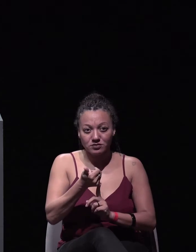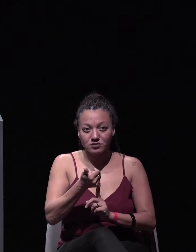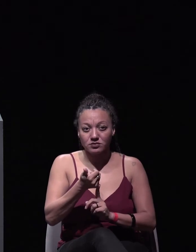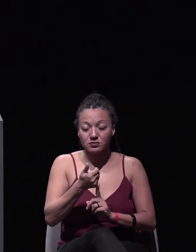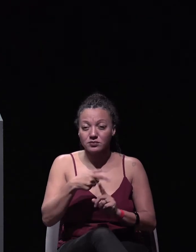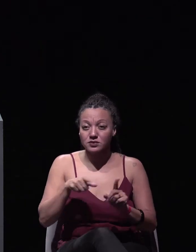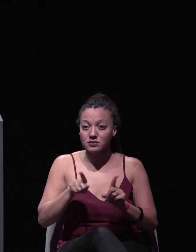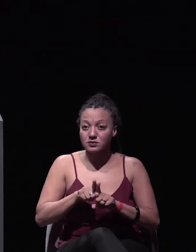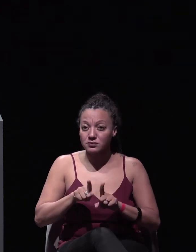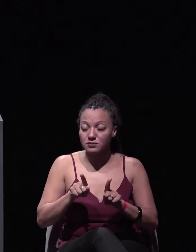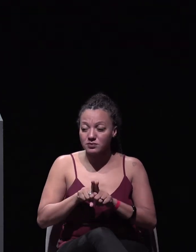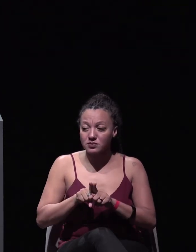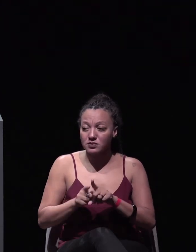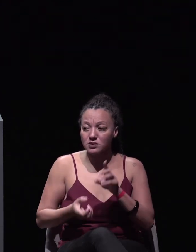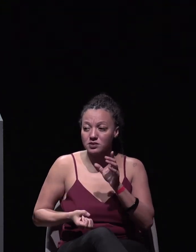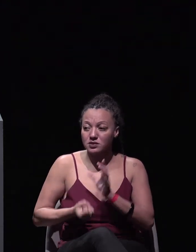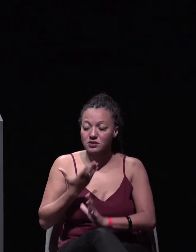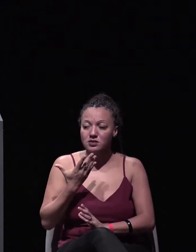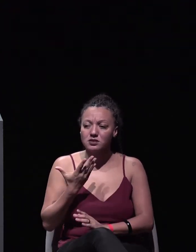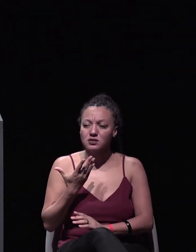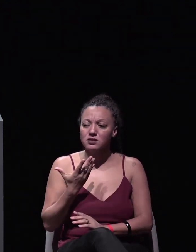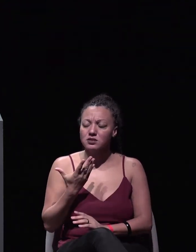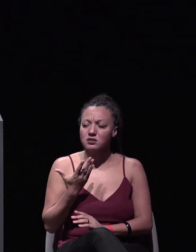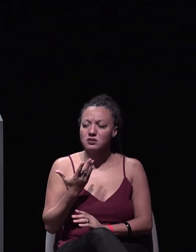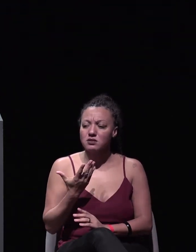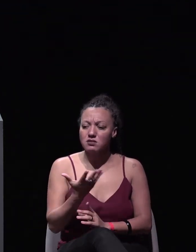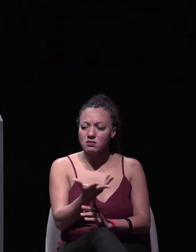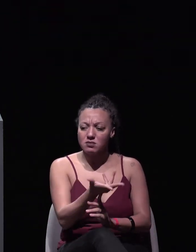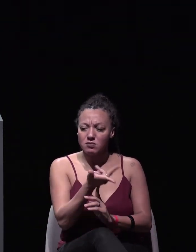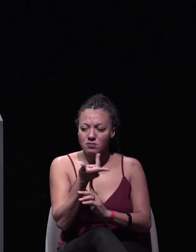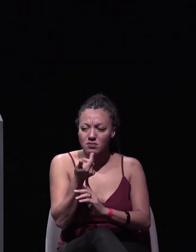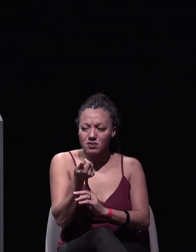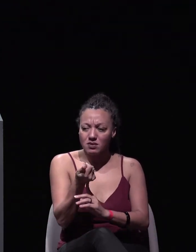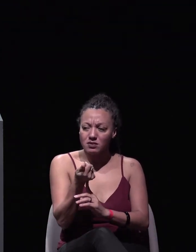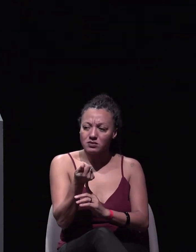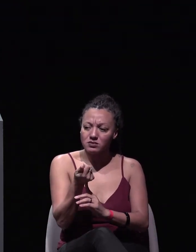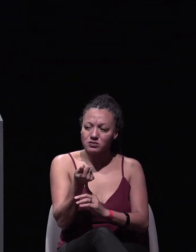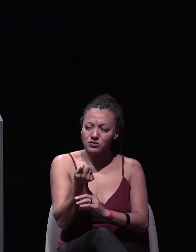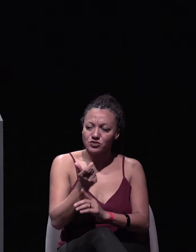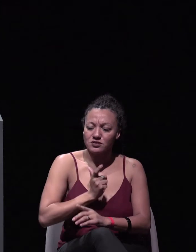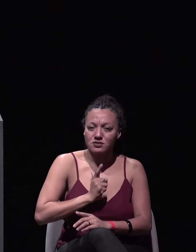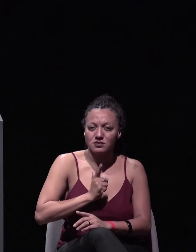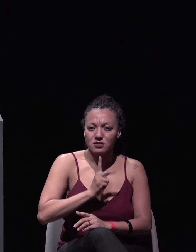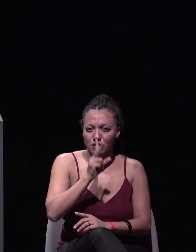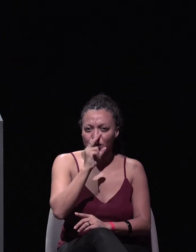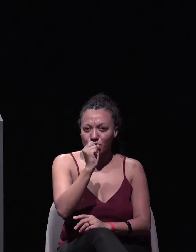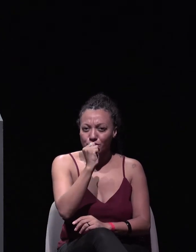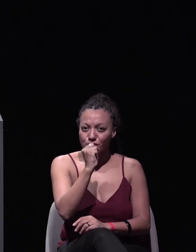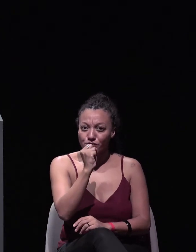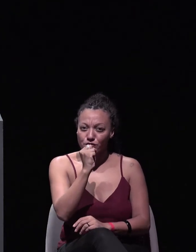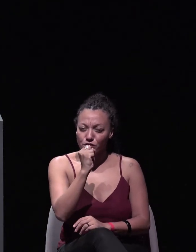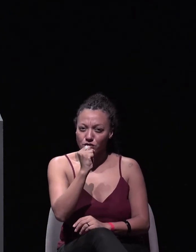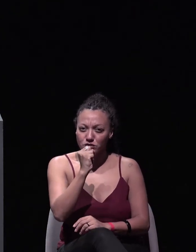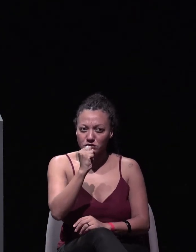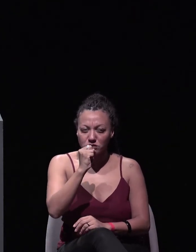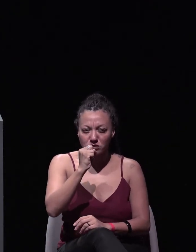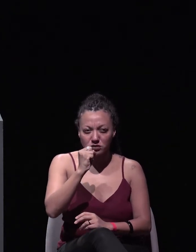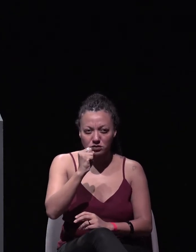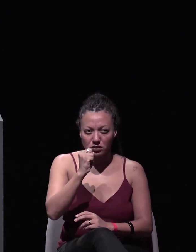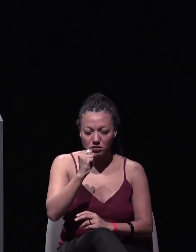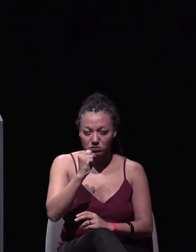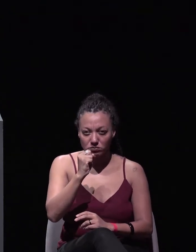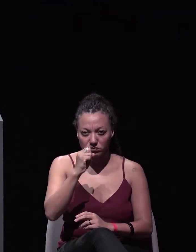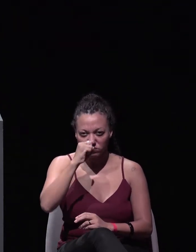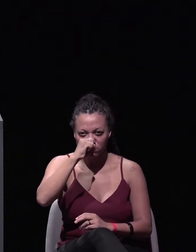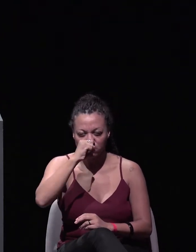ele vai aqui criar um corpo que é um corpo que incorpora uma certa potência de agressividade, né,